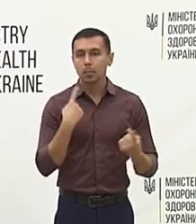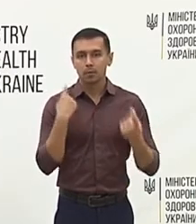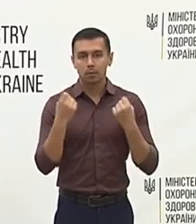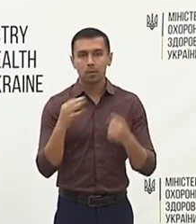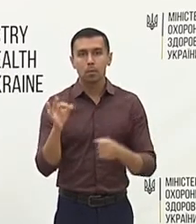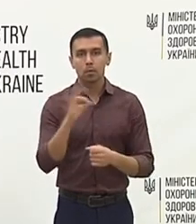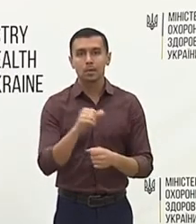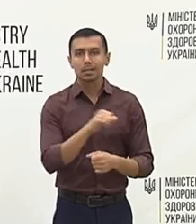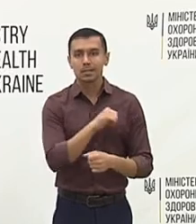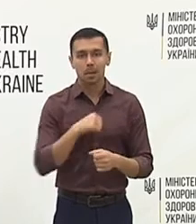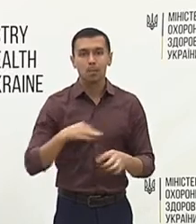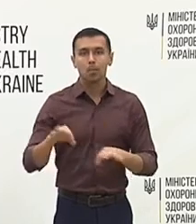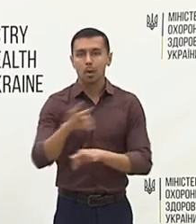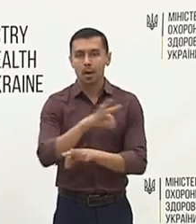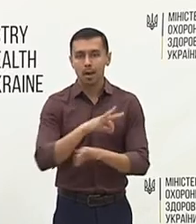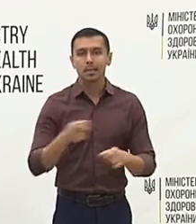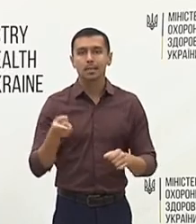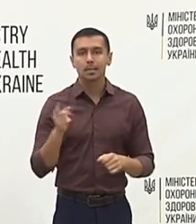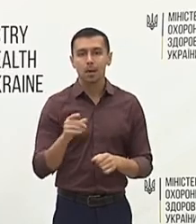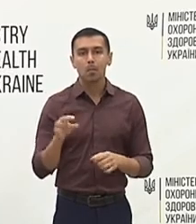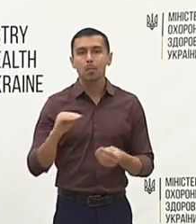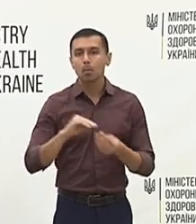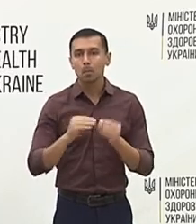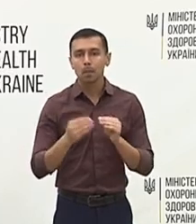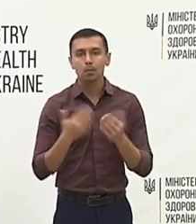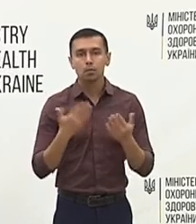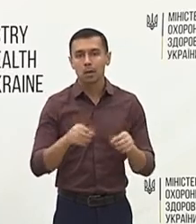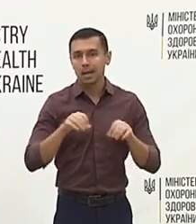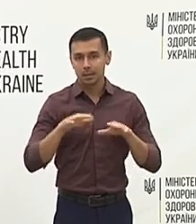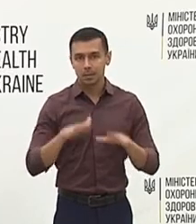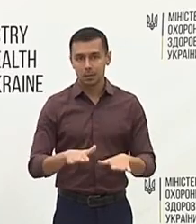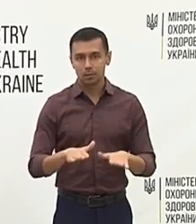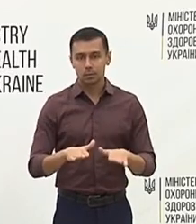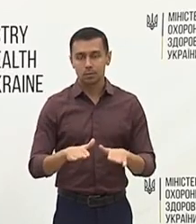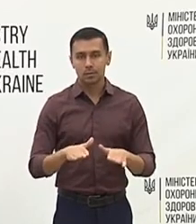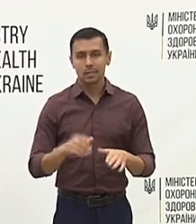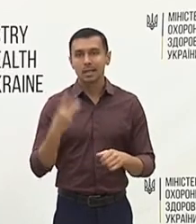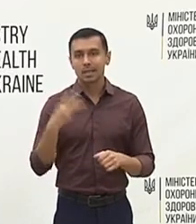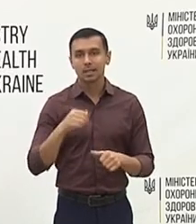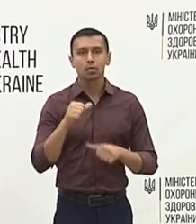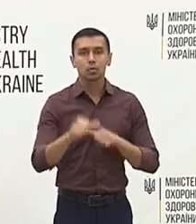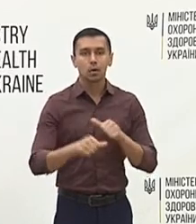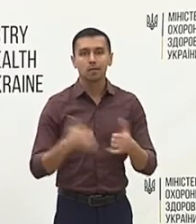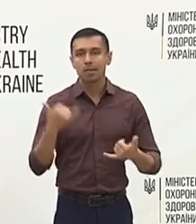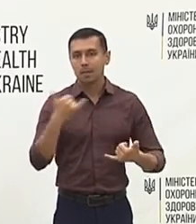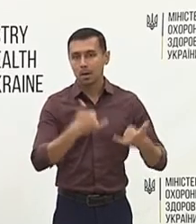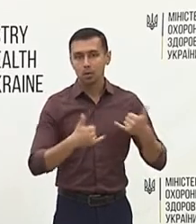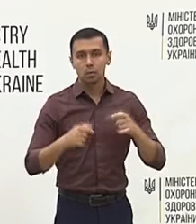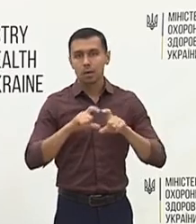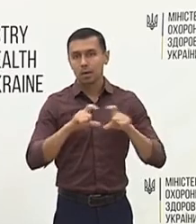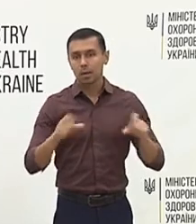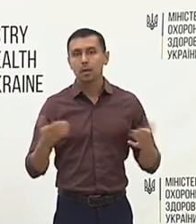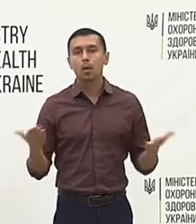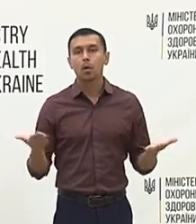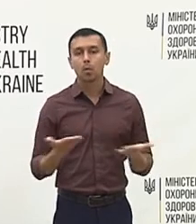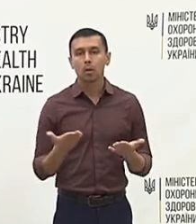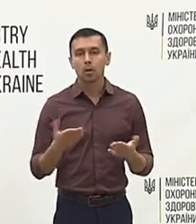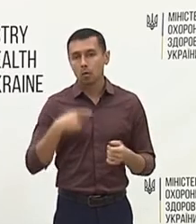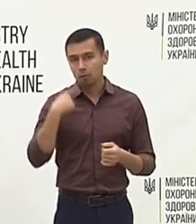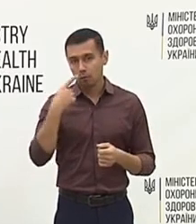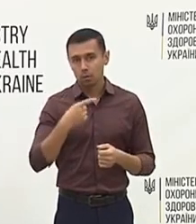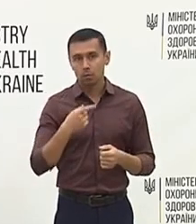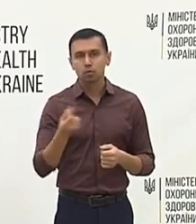проінформувати про сам проєкт та проблеми з його реалізацією. За 30 років лабораторія, про яку йде